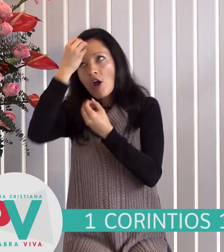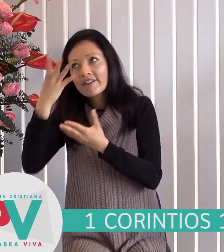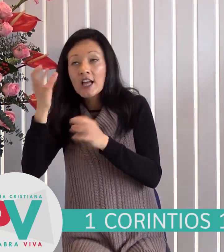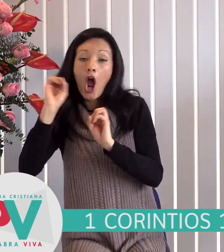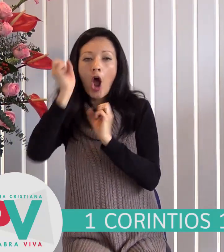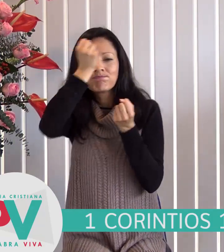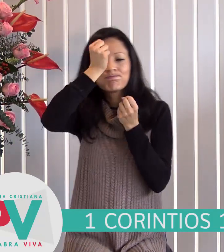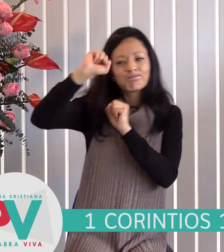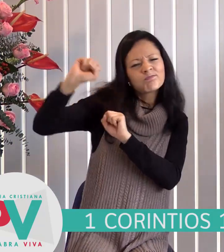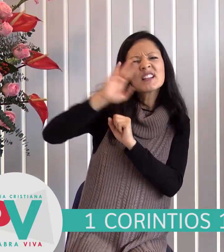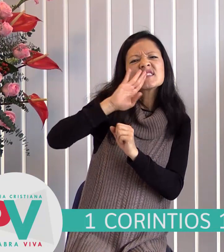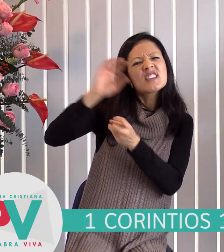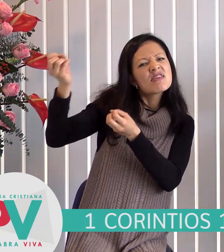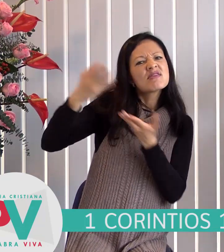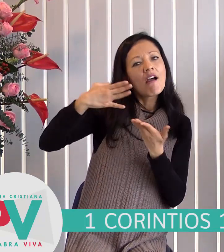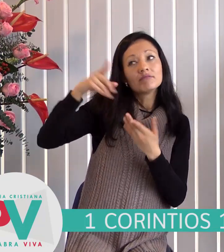Dios.